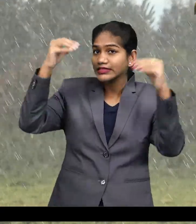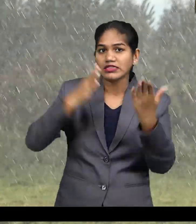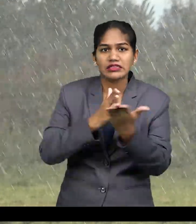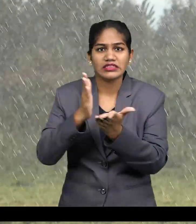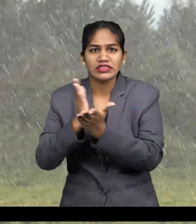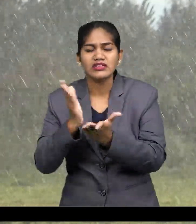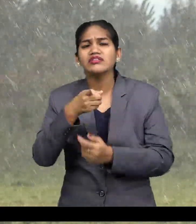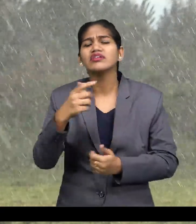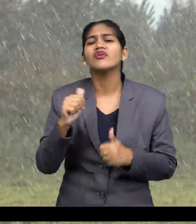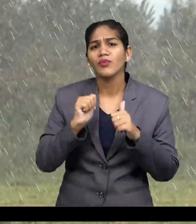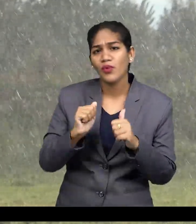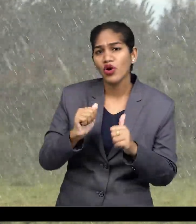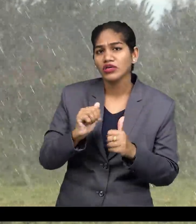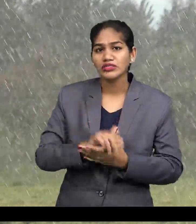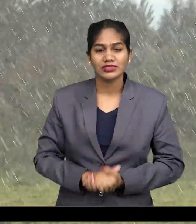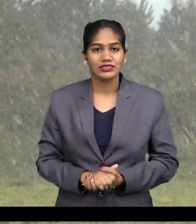वर्षा की दिशा क्या होगी?